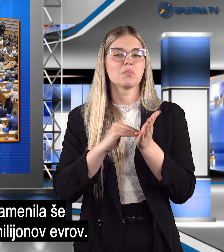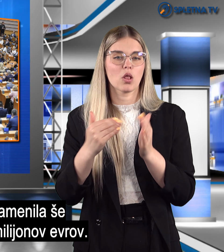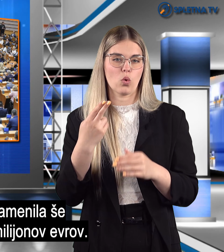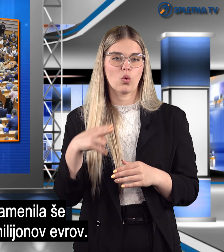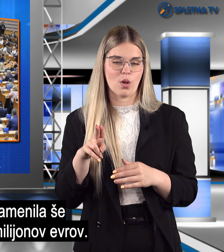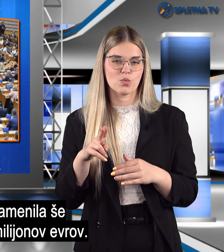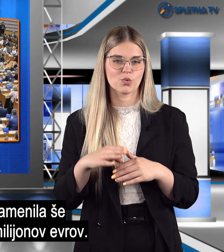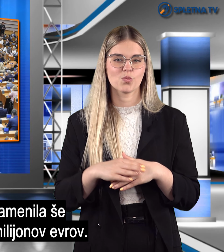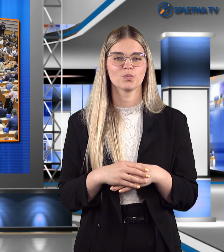milijonov evrov.